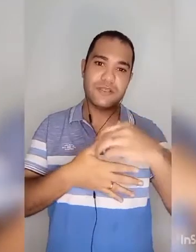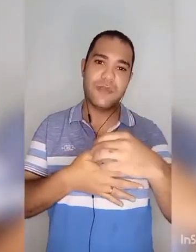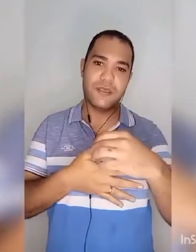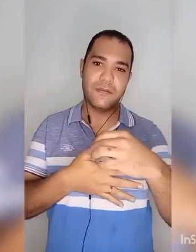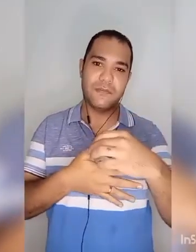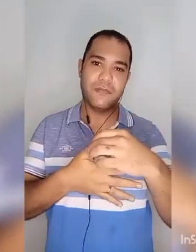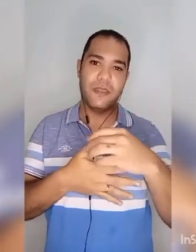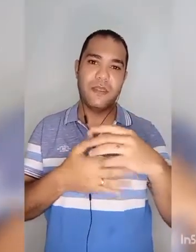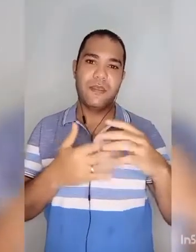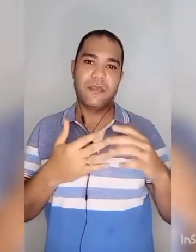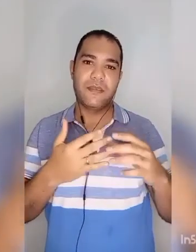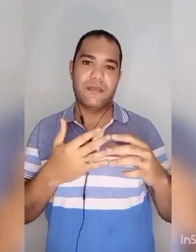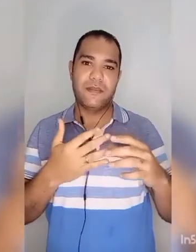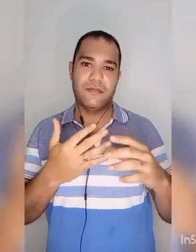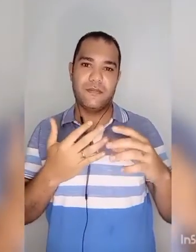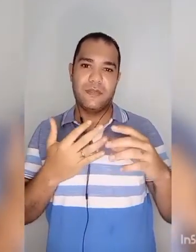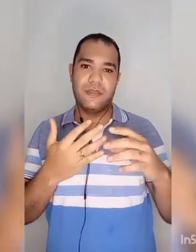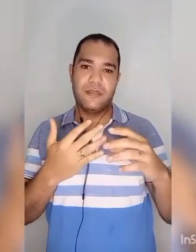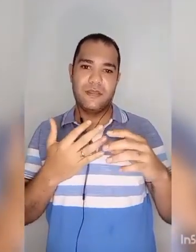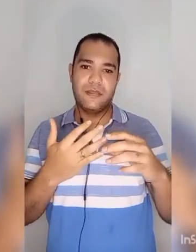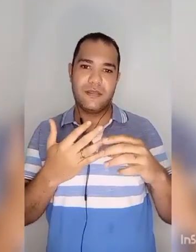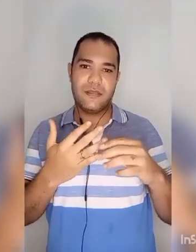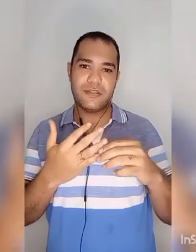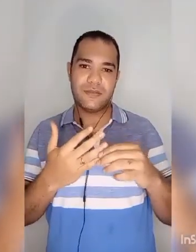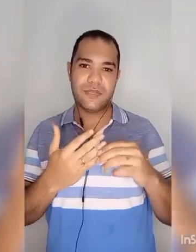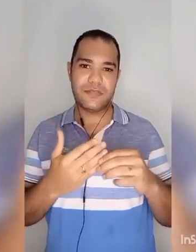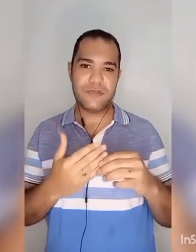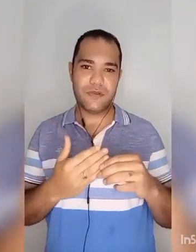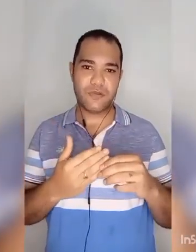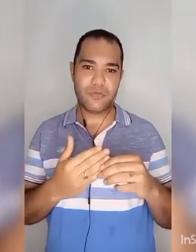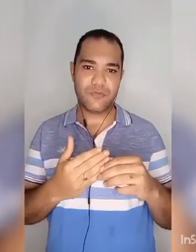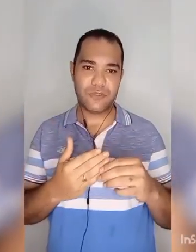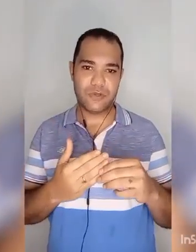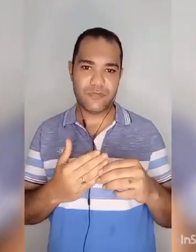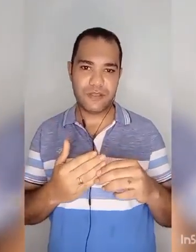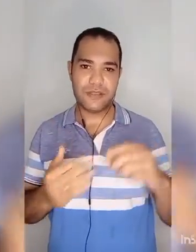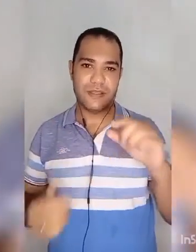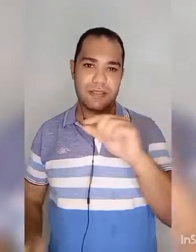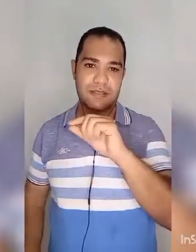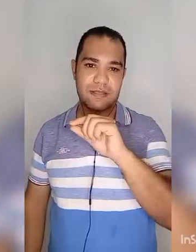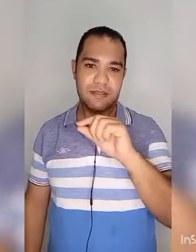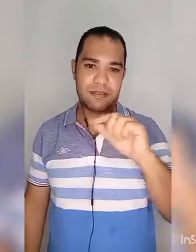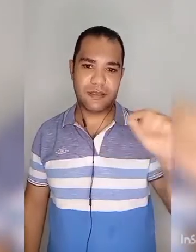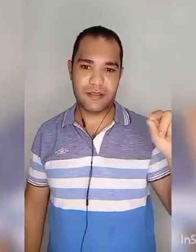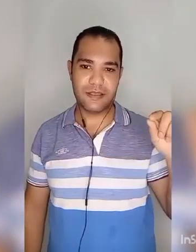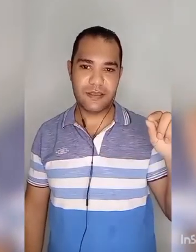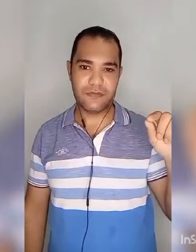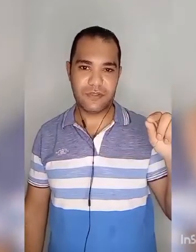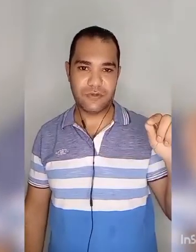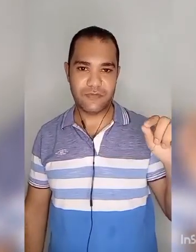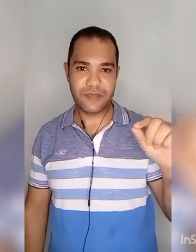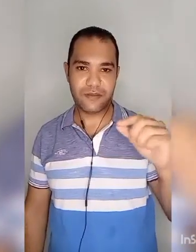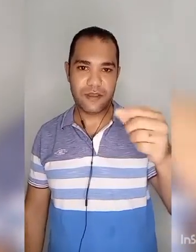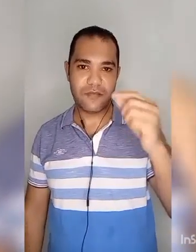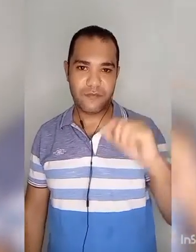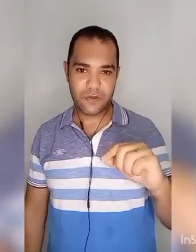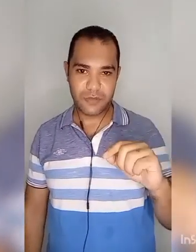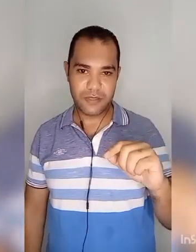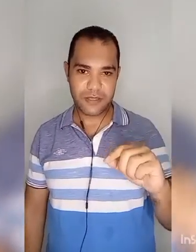والاسماك. طيب عشان بس نفكركم بالفيديو اللي فات، انا هنزل لينك الفيديو اللي فات في الكومنتات،